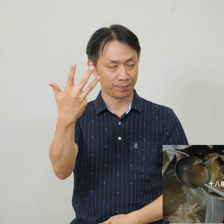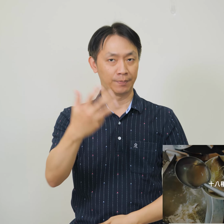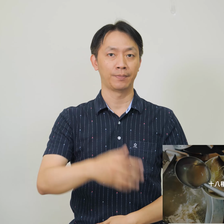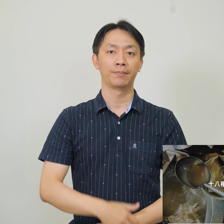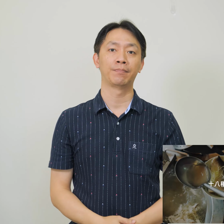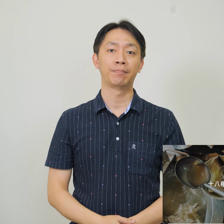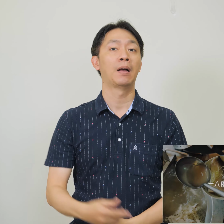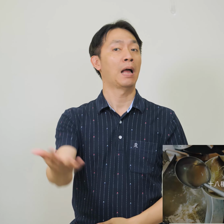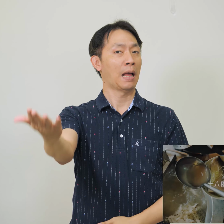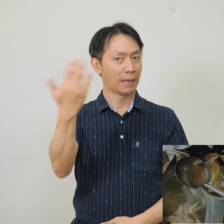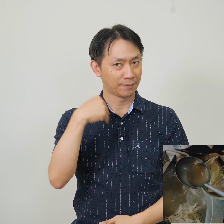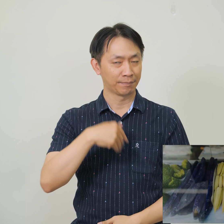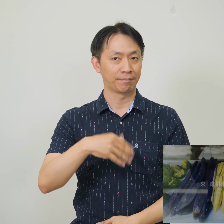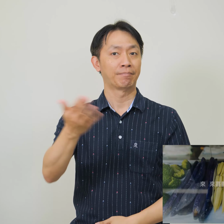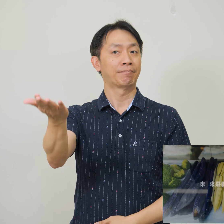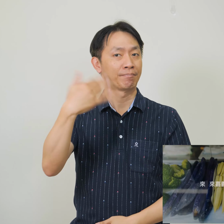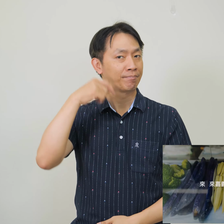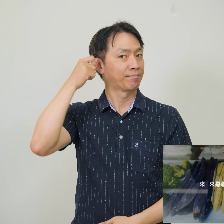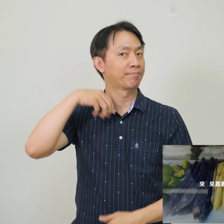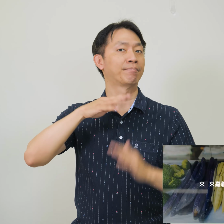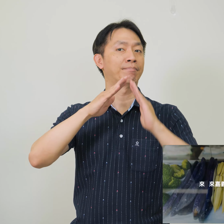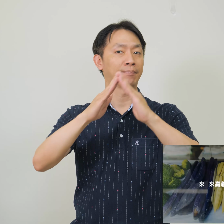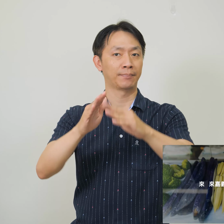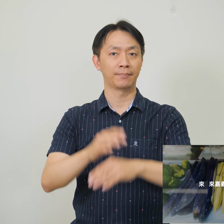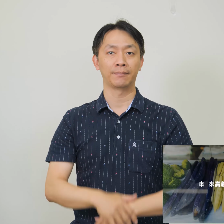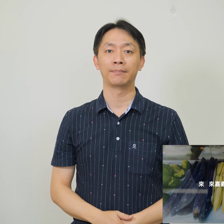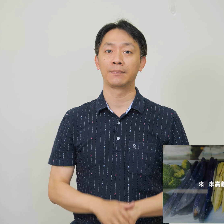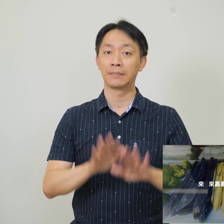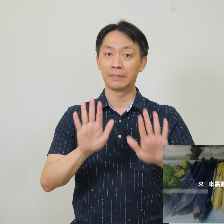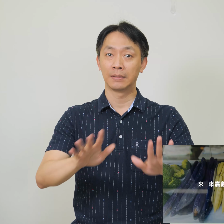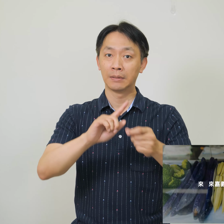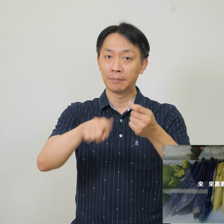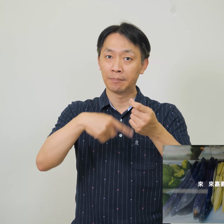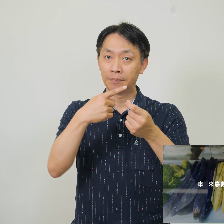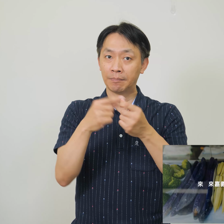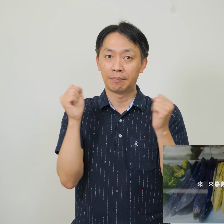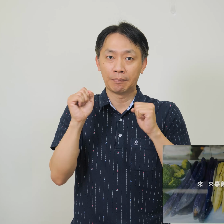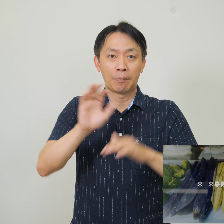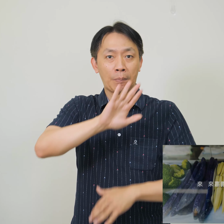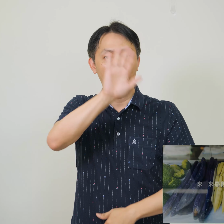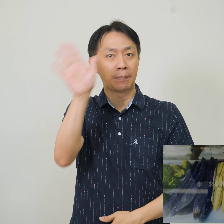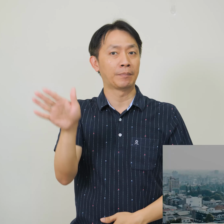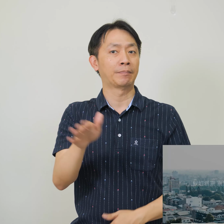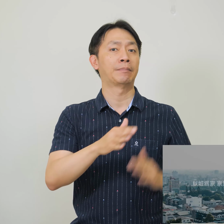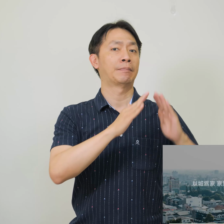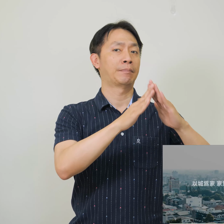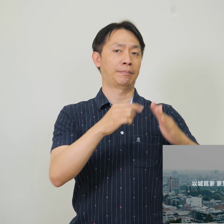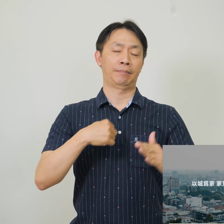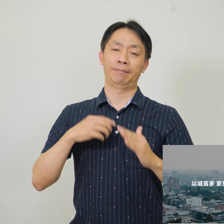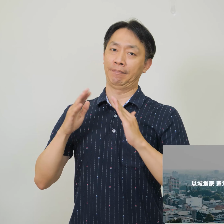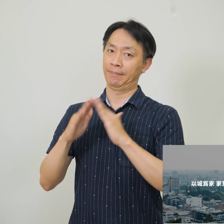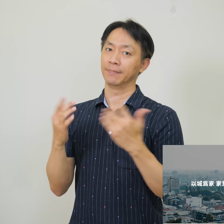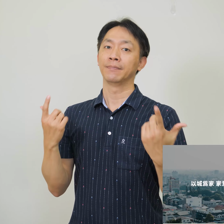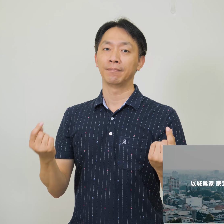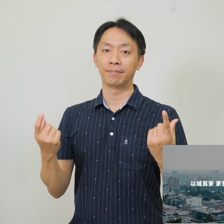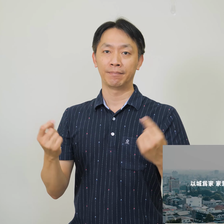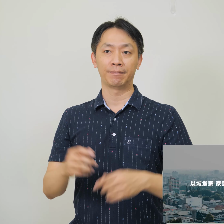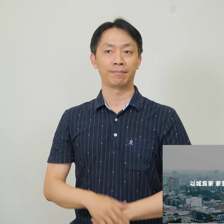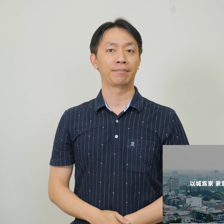示。来家己，今年的寒天，以城为家，